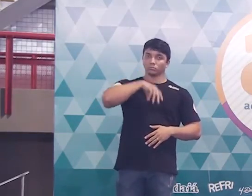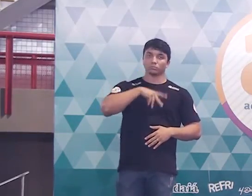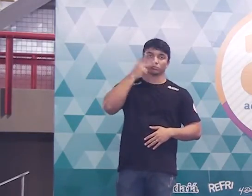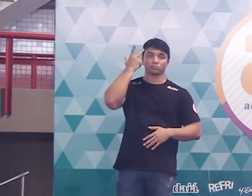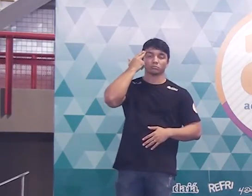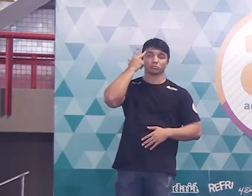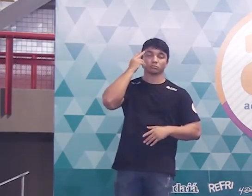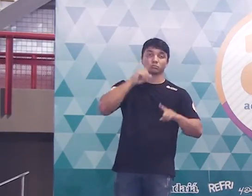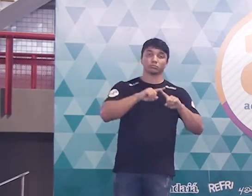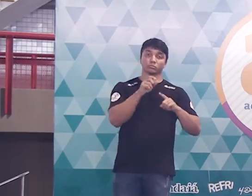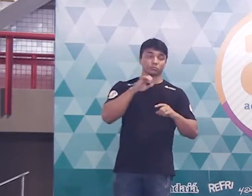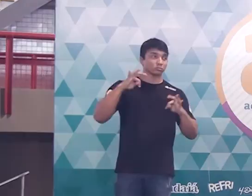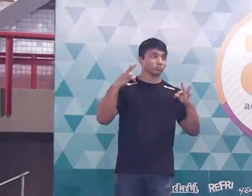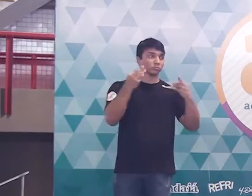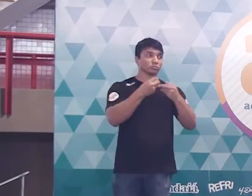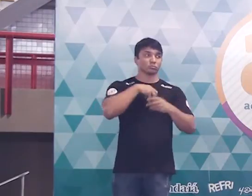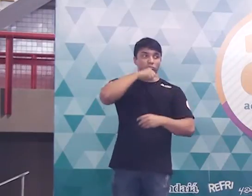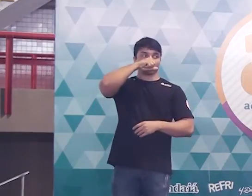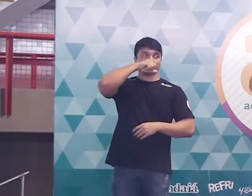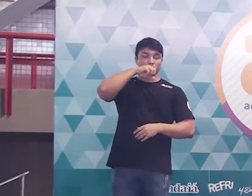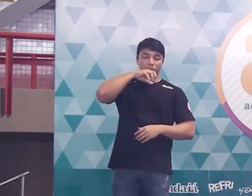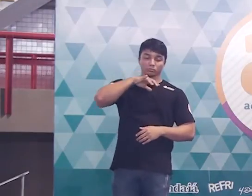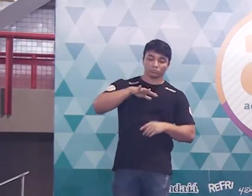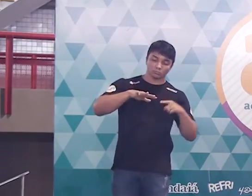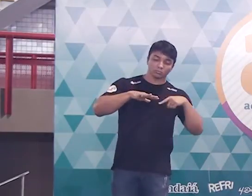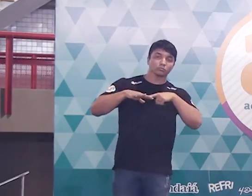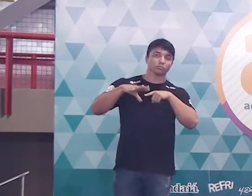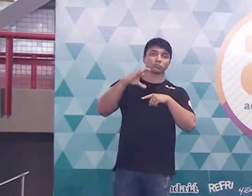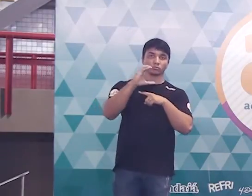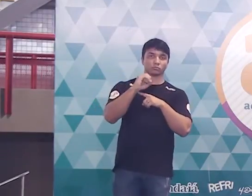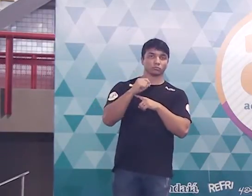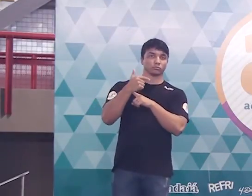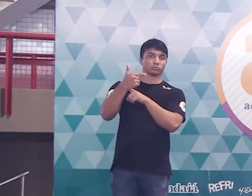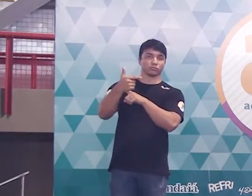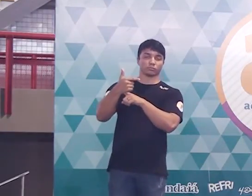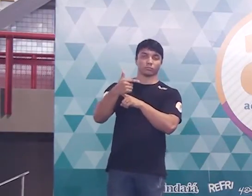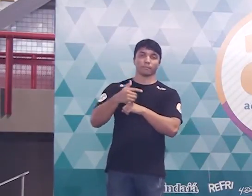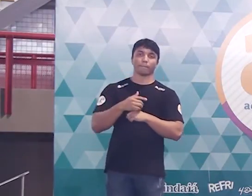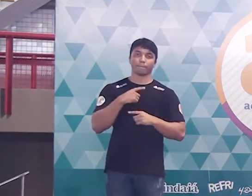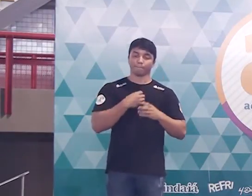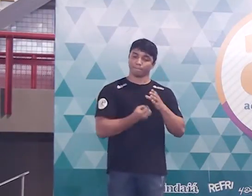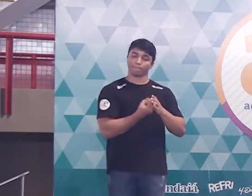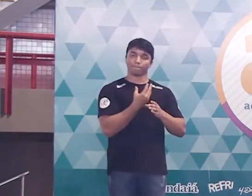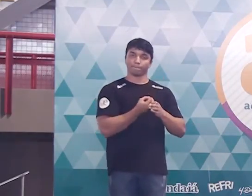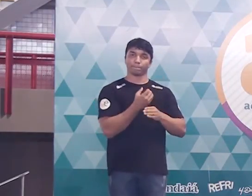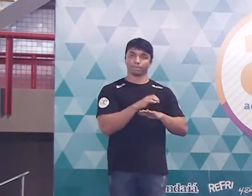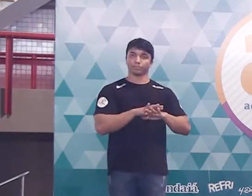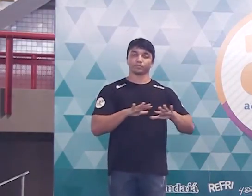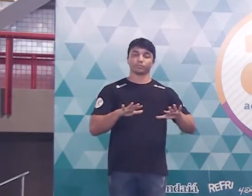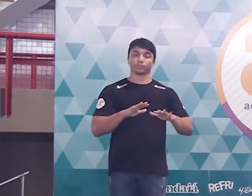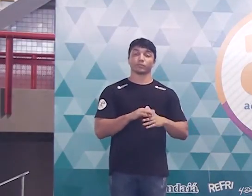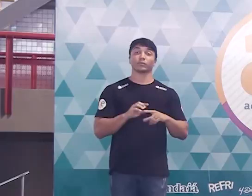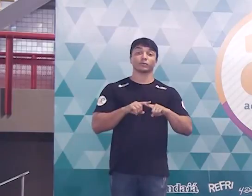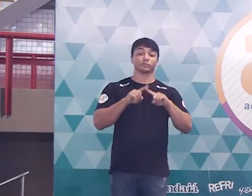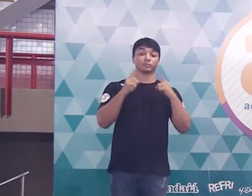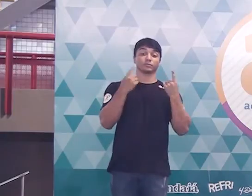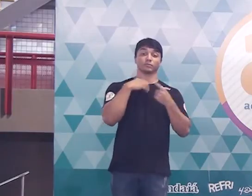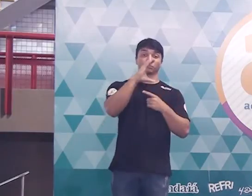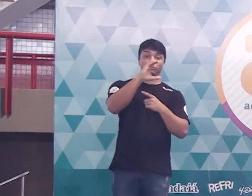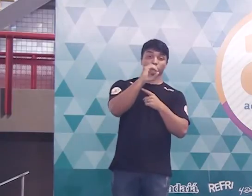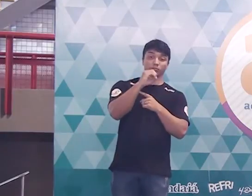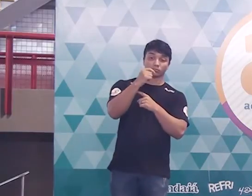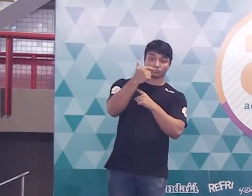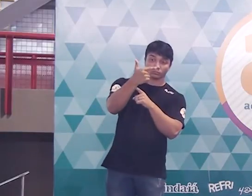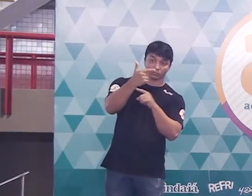Quando todos nós respiramos, quando todos os animais respiram, produz CO2. Só que o CO2 é